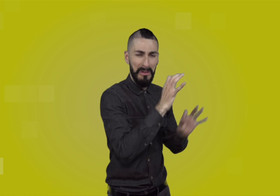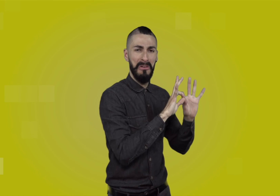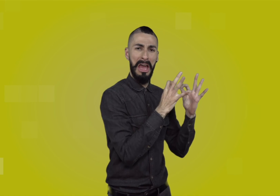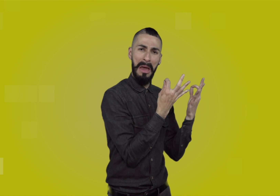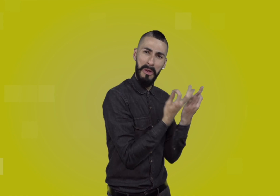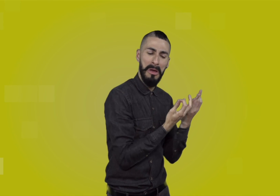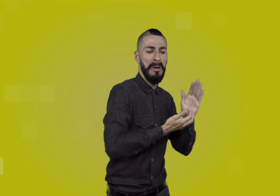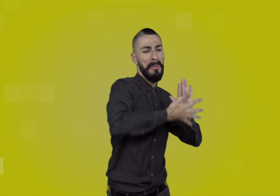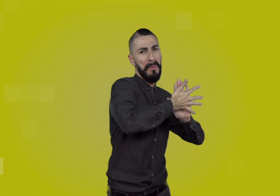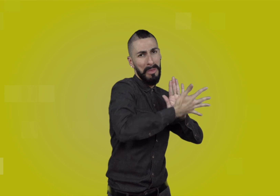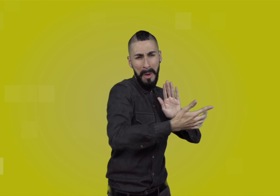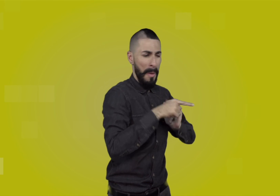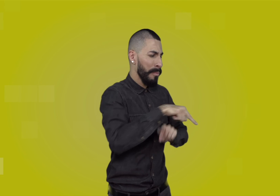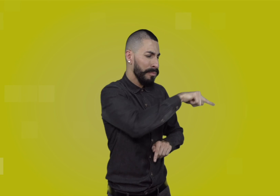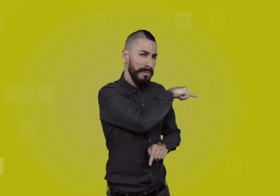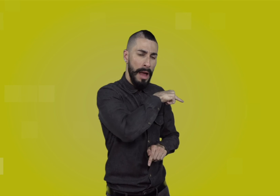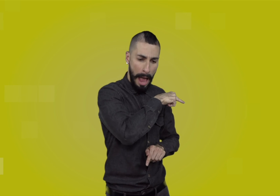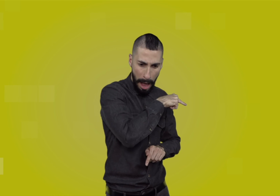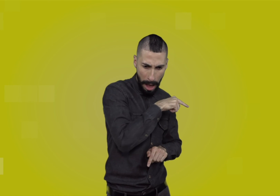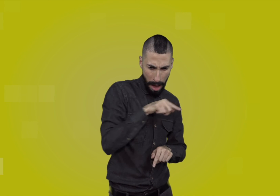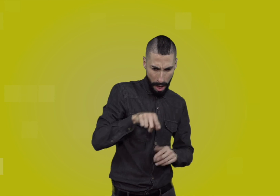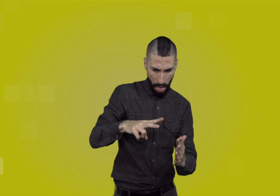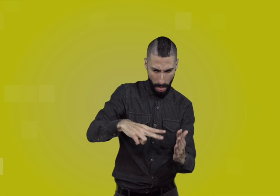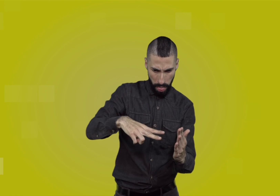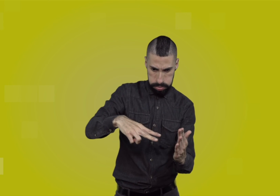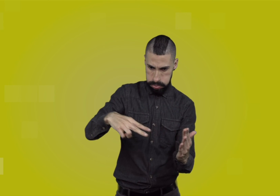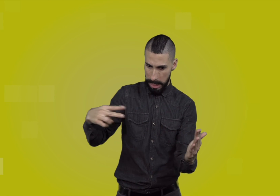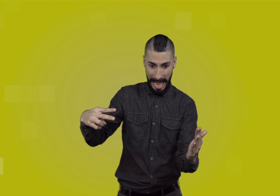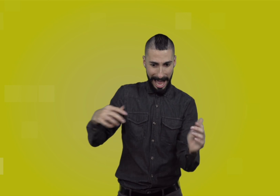la familia o modelos lingüísticos deberán estimular la